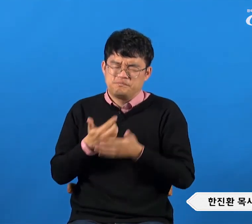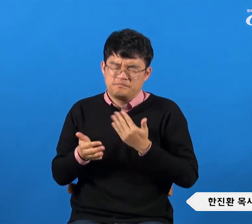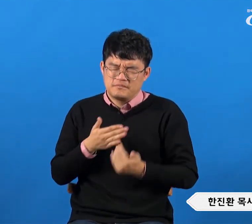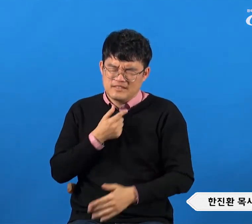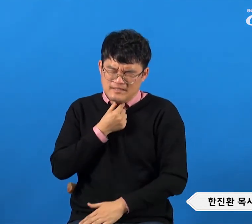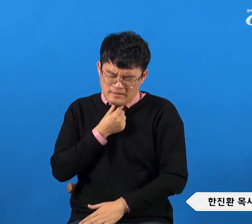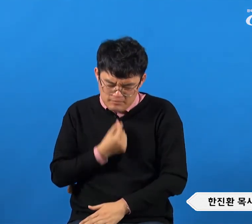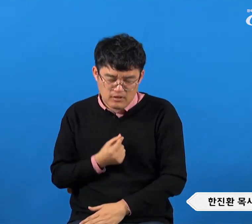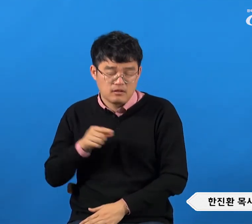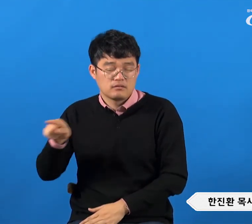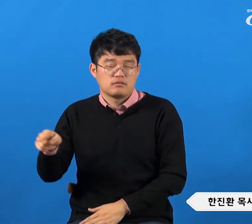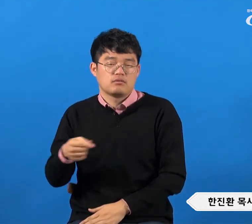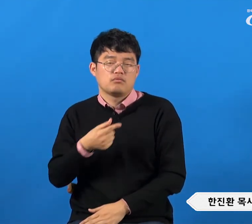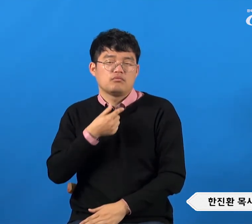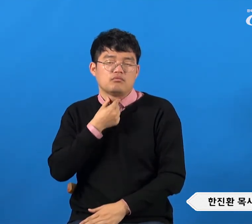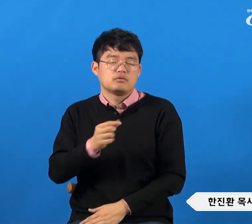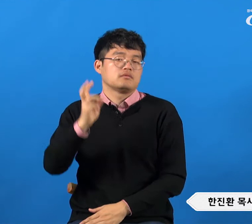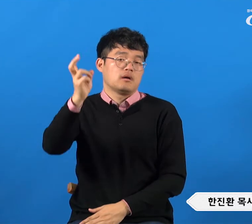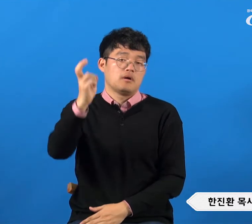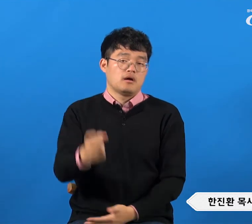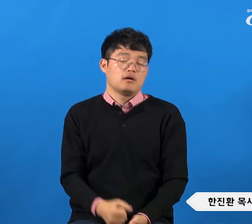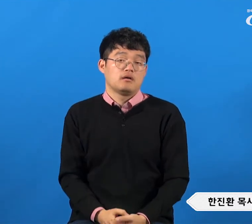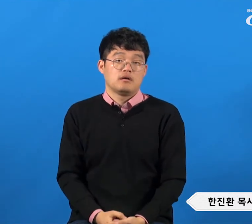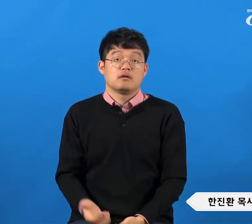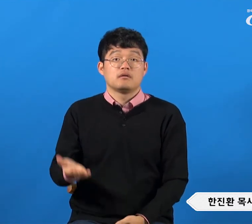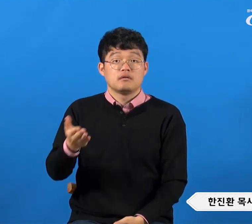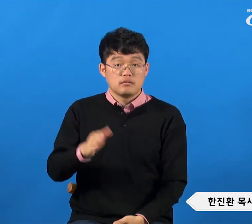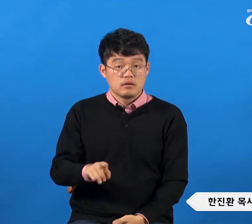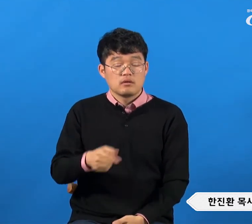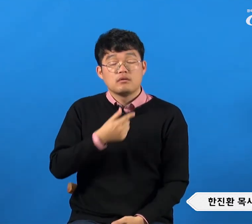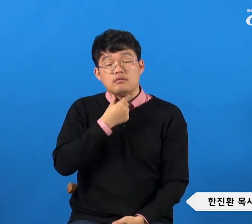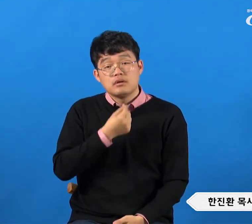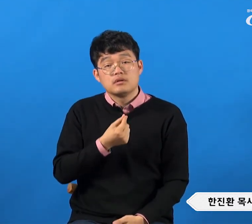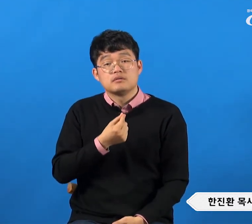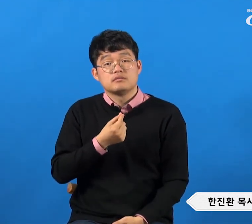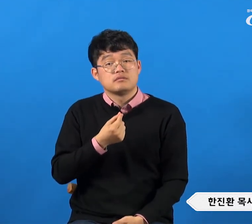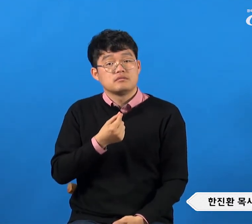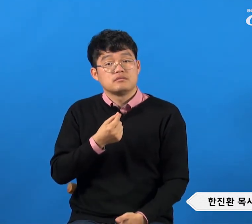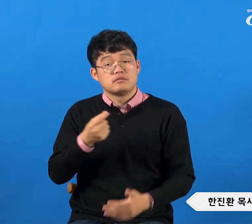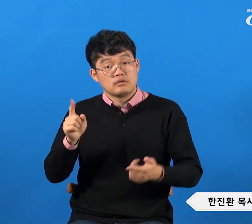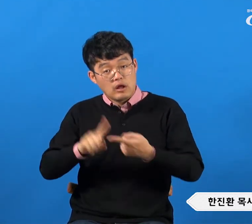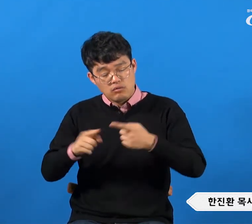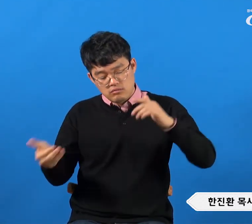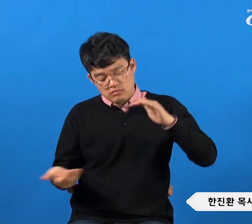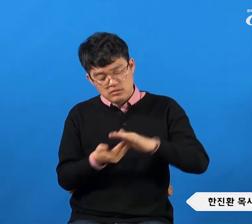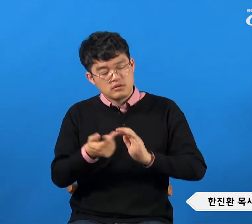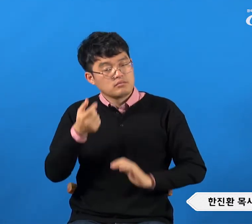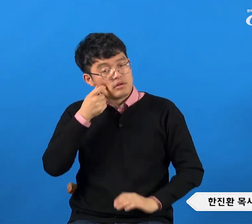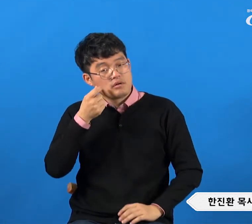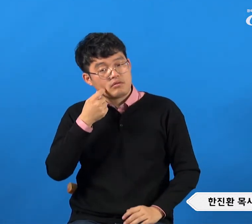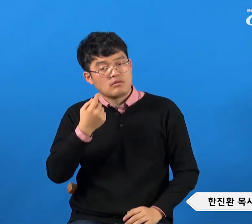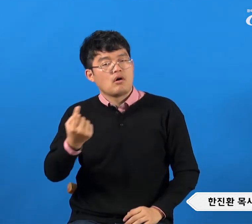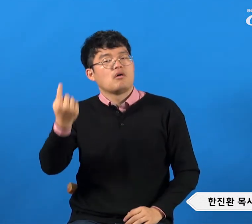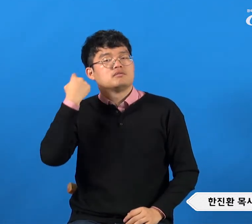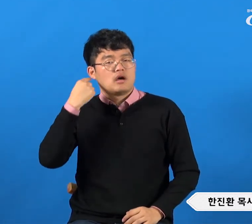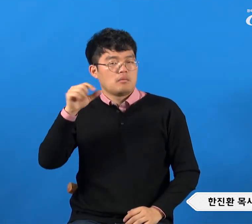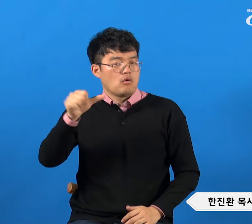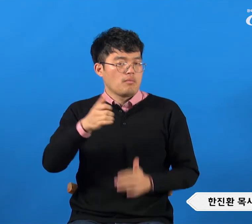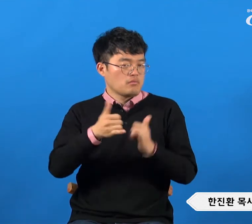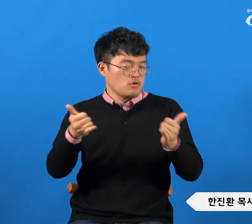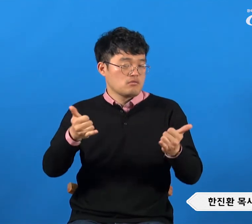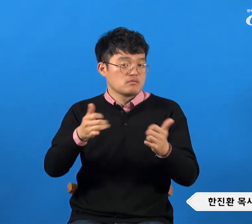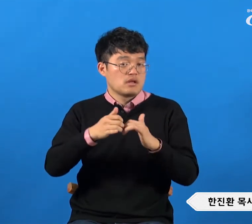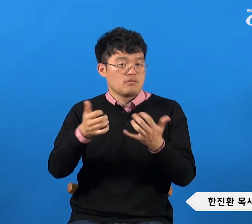누리고 싶다. 그거 아니었겠습니까? 그런데 그 소원 이루지 못하고 어제 세상을 다